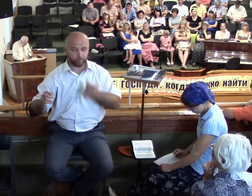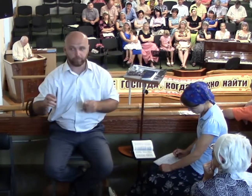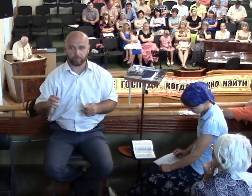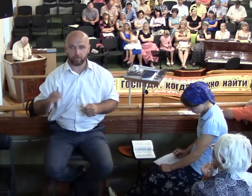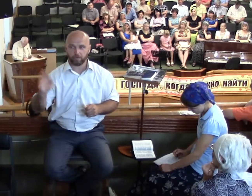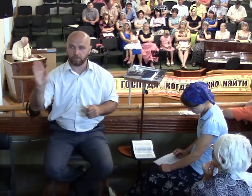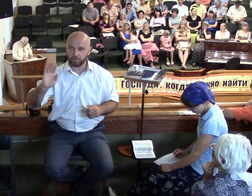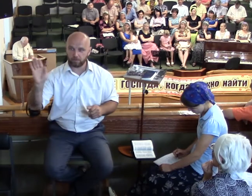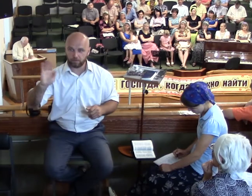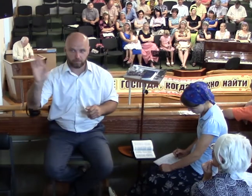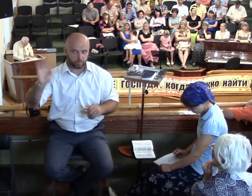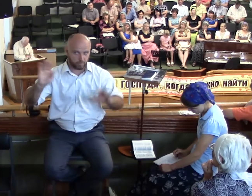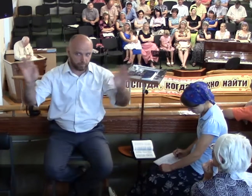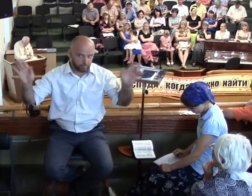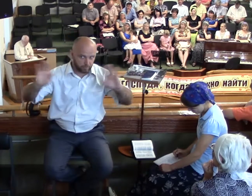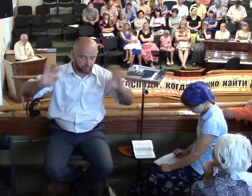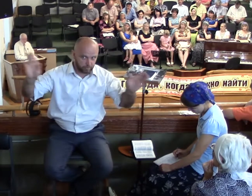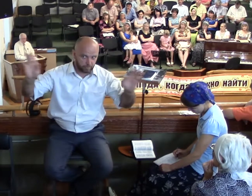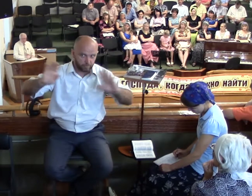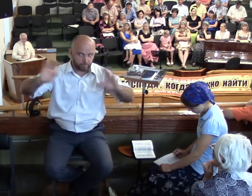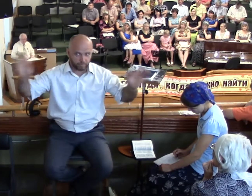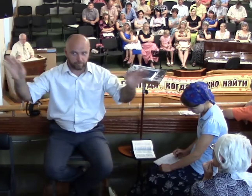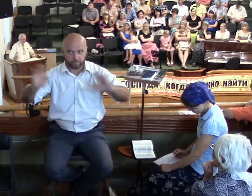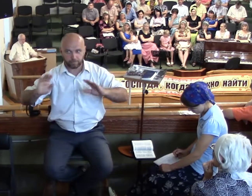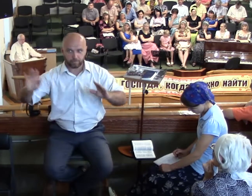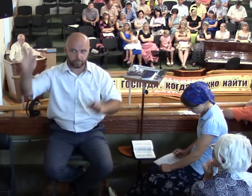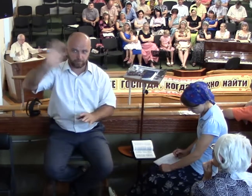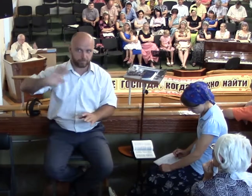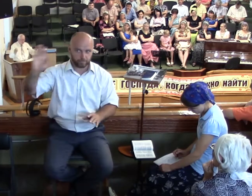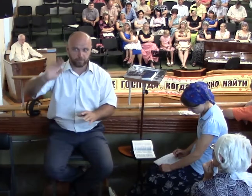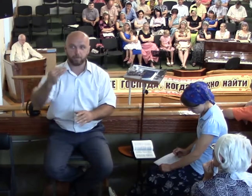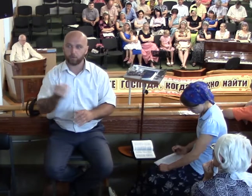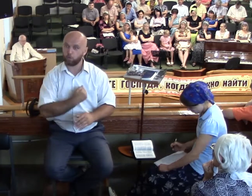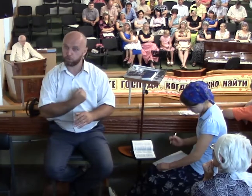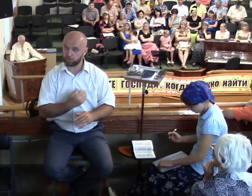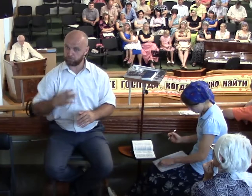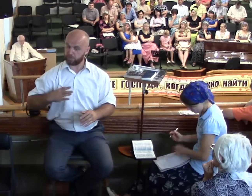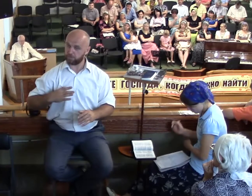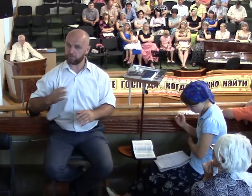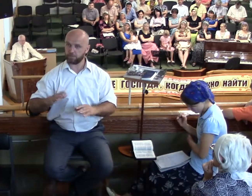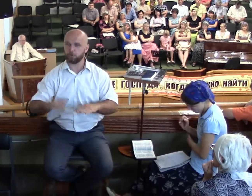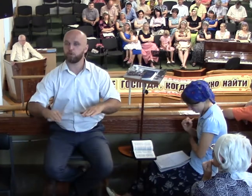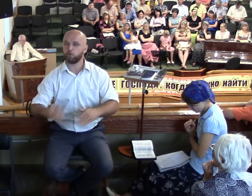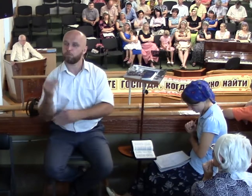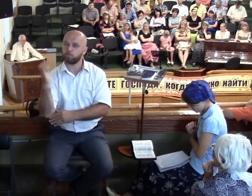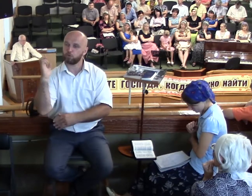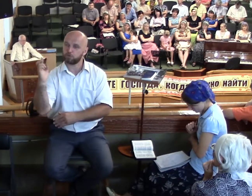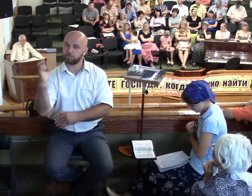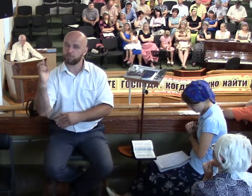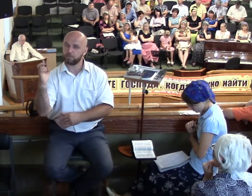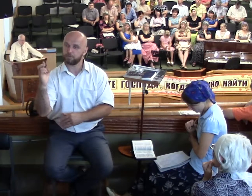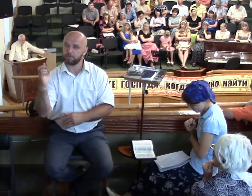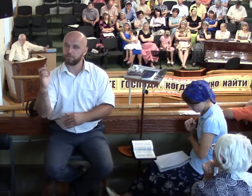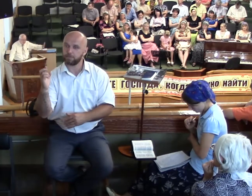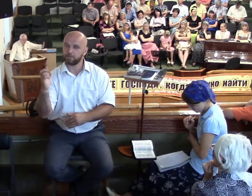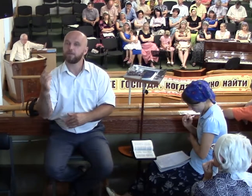они воспитывают детей. Они взяли троих детей, усыновили, из интерната, разного возраста.